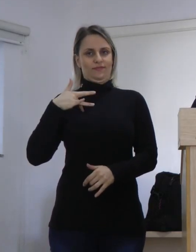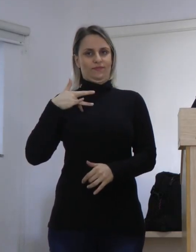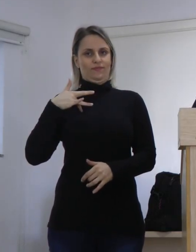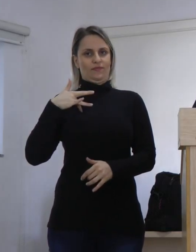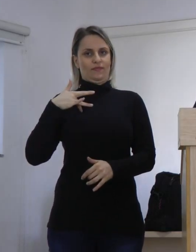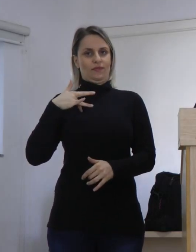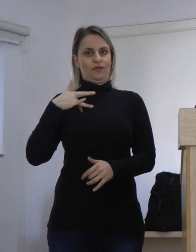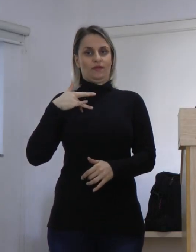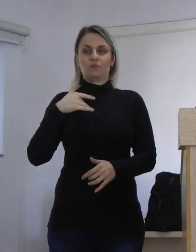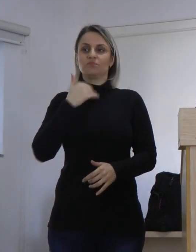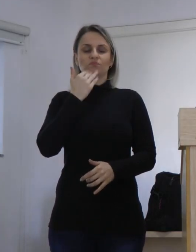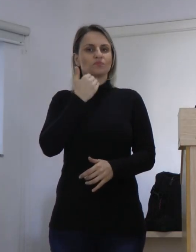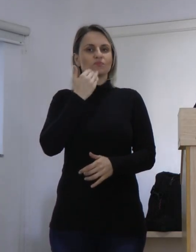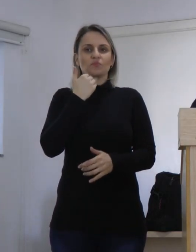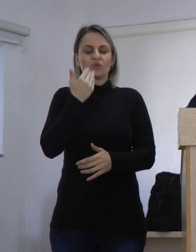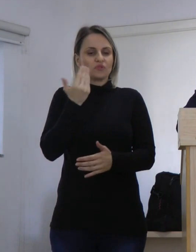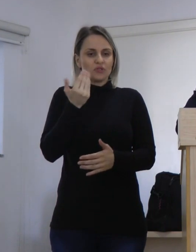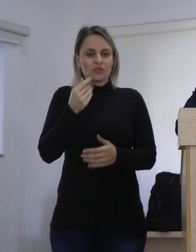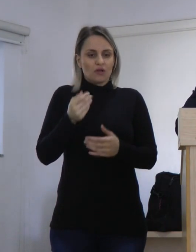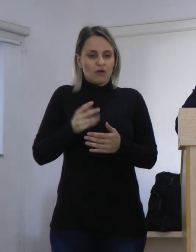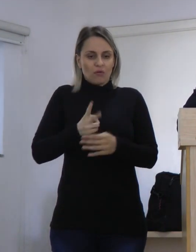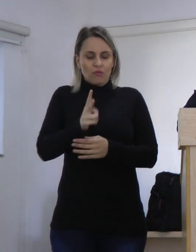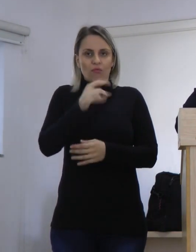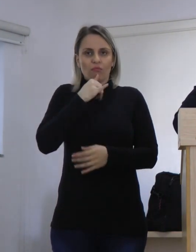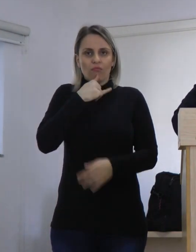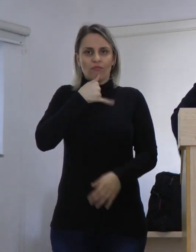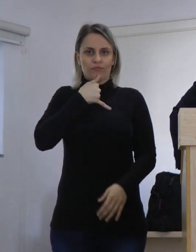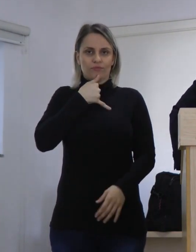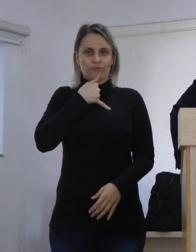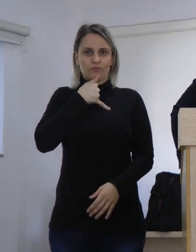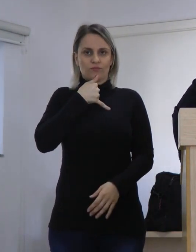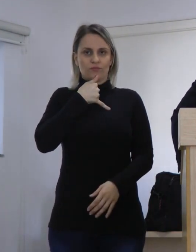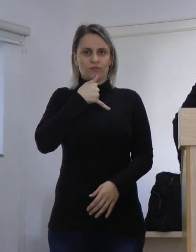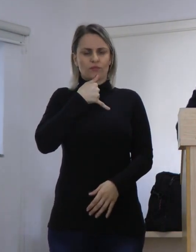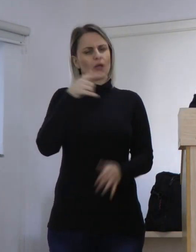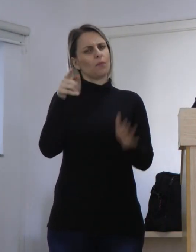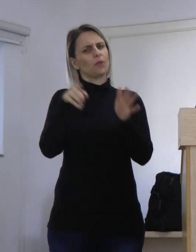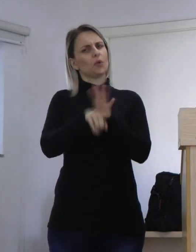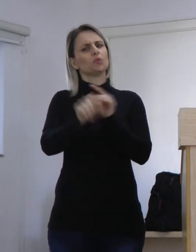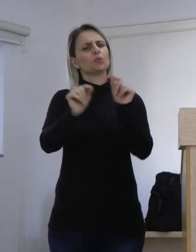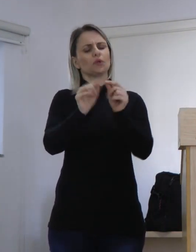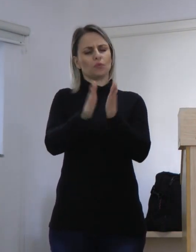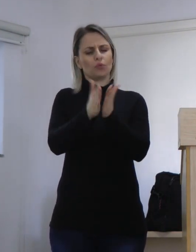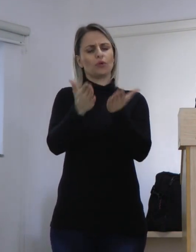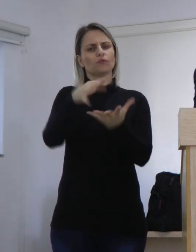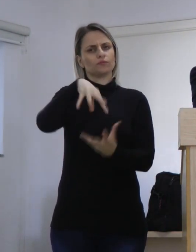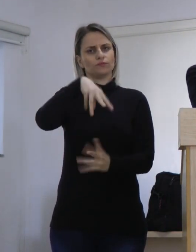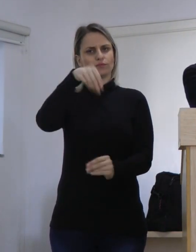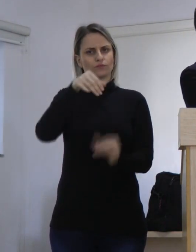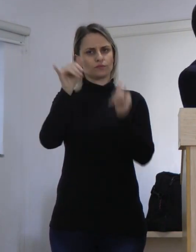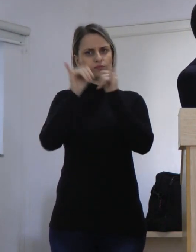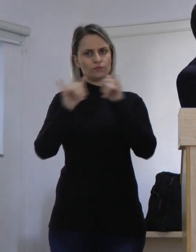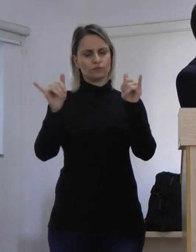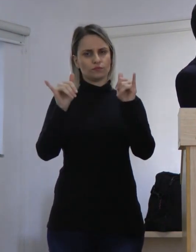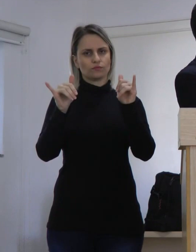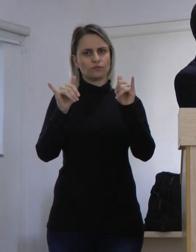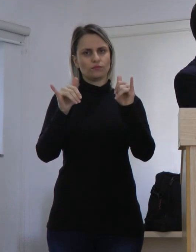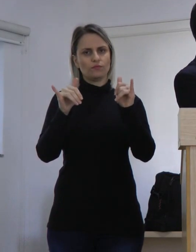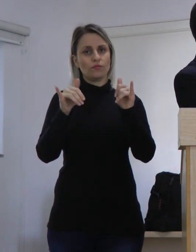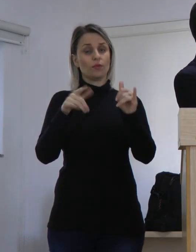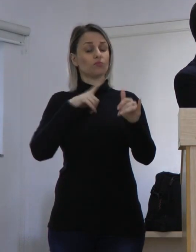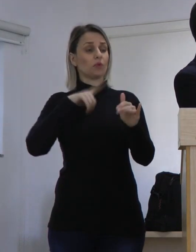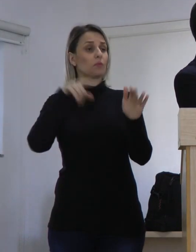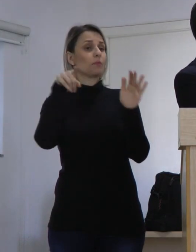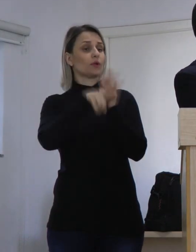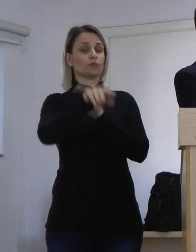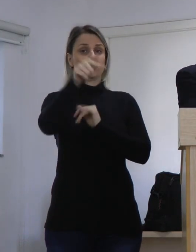cultivar a tristeza. Nazareno, e o que é que o Livro dos Espíritos fala sobre esse assunto? Bom, lá na questão 719,